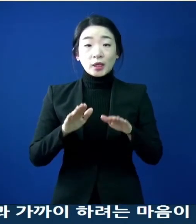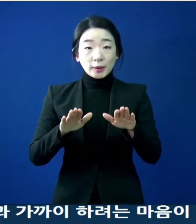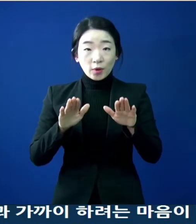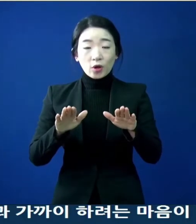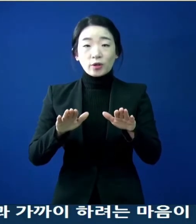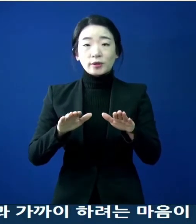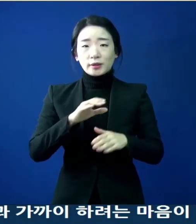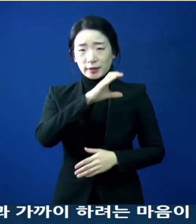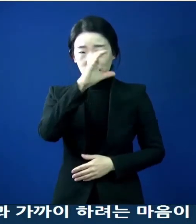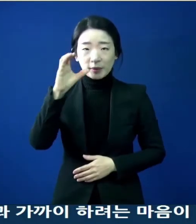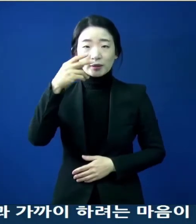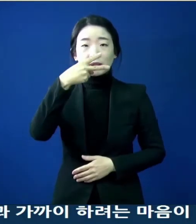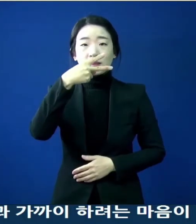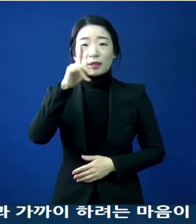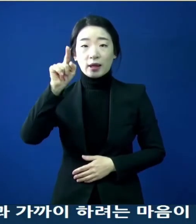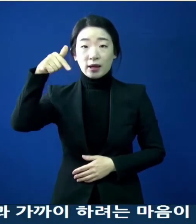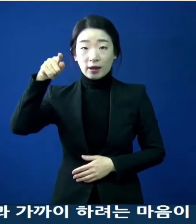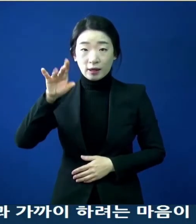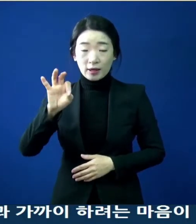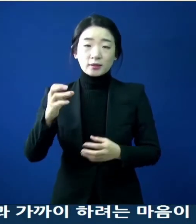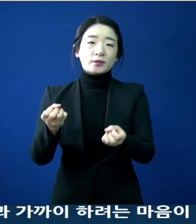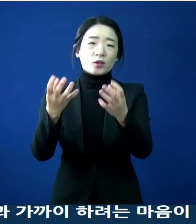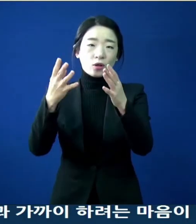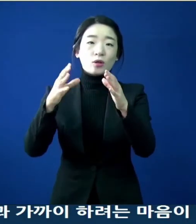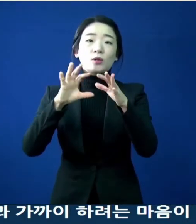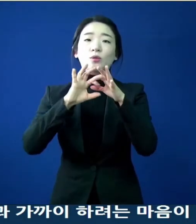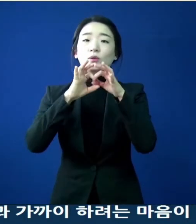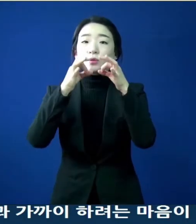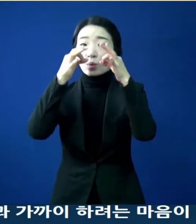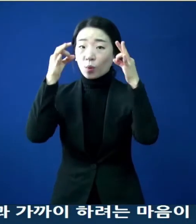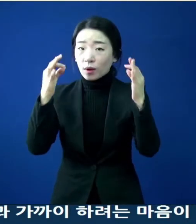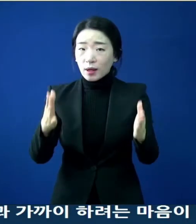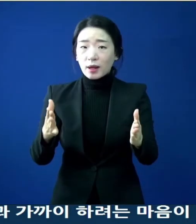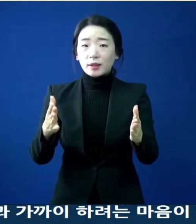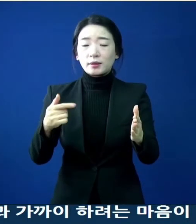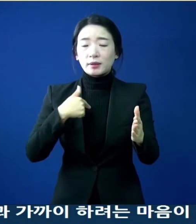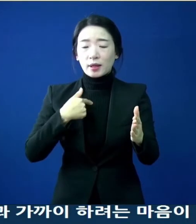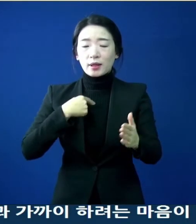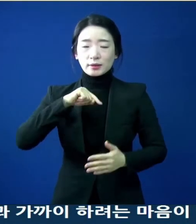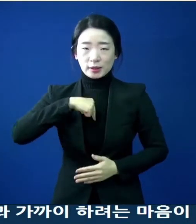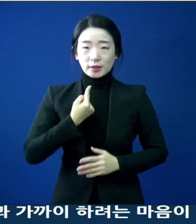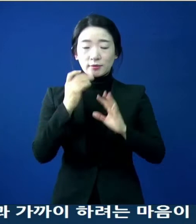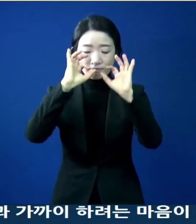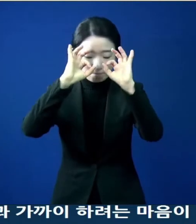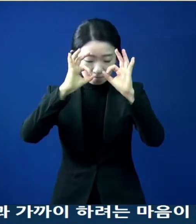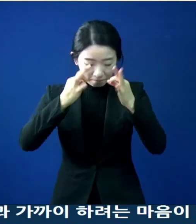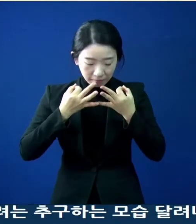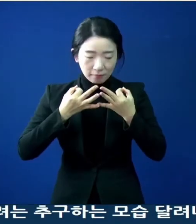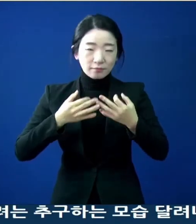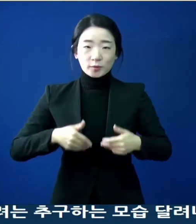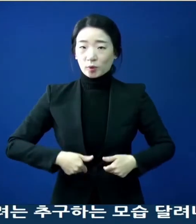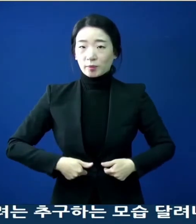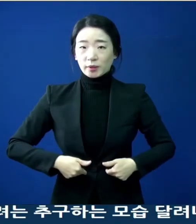동안 우리 그런 마음들을 한번 자주 점검해 봤으면 좋겠습니다. 여러분, 세상이요,